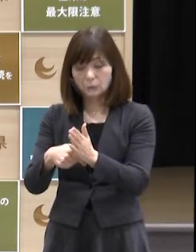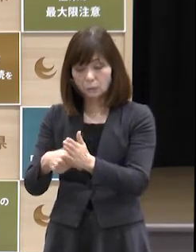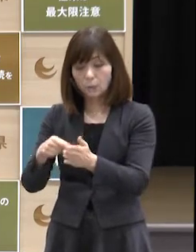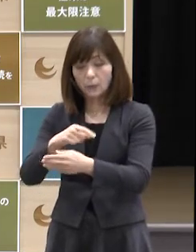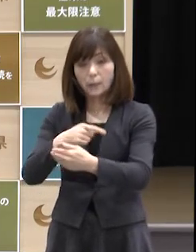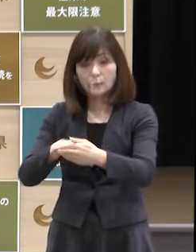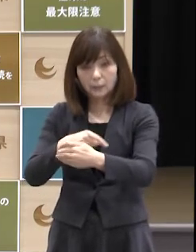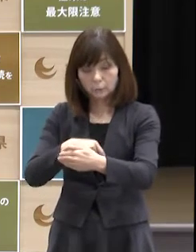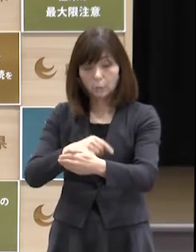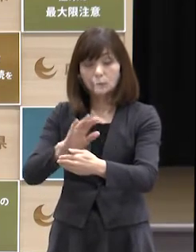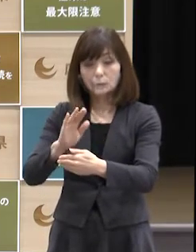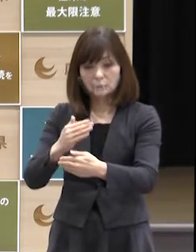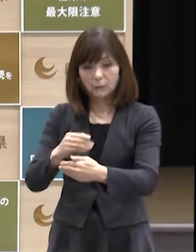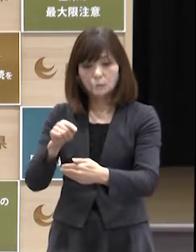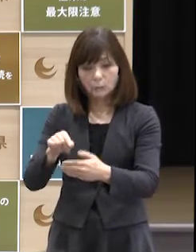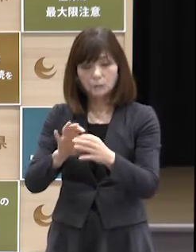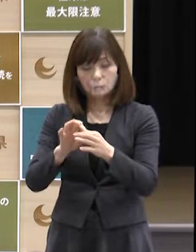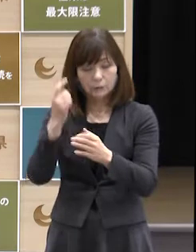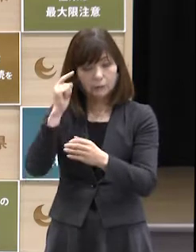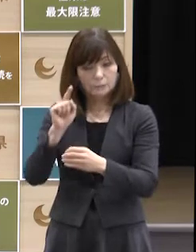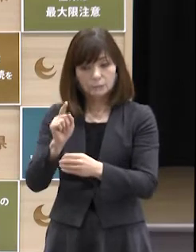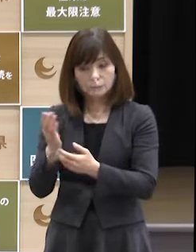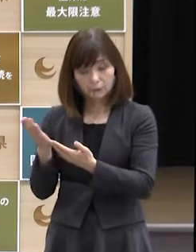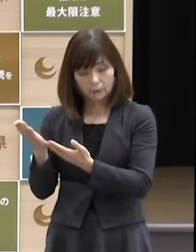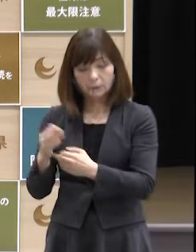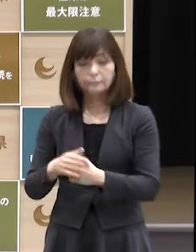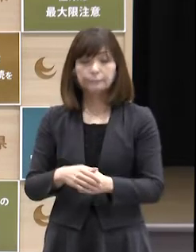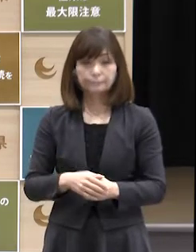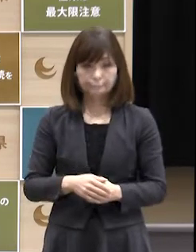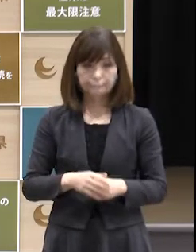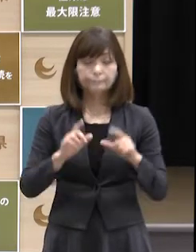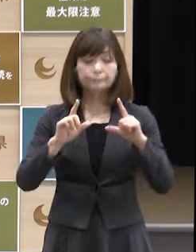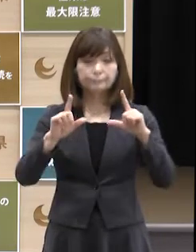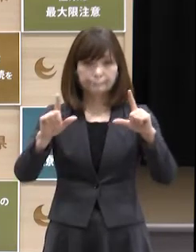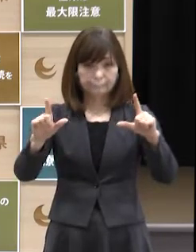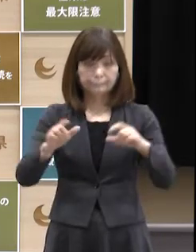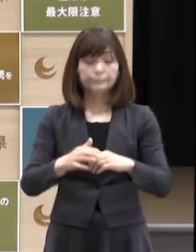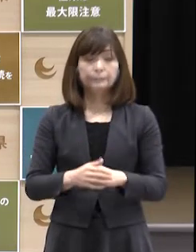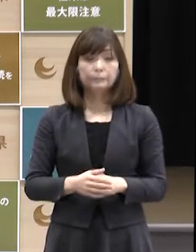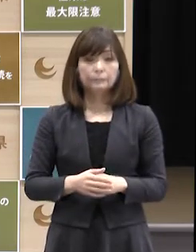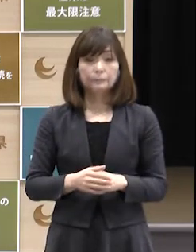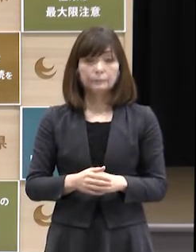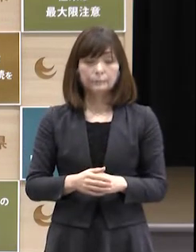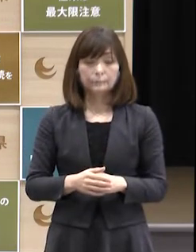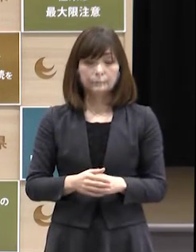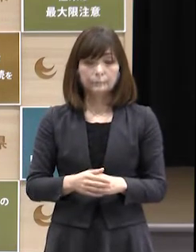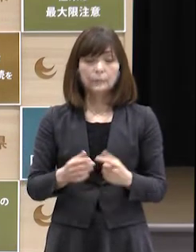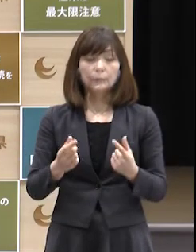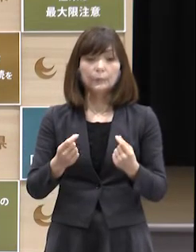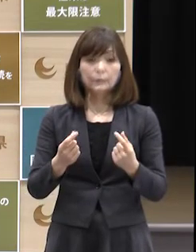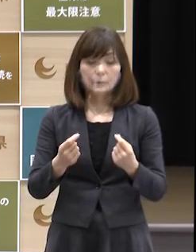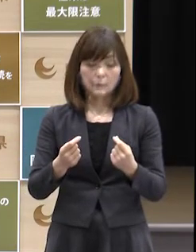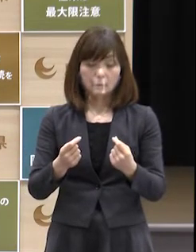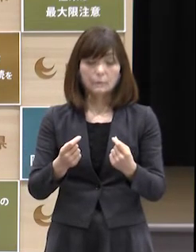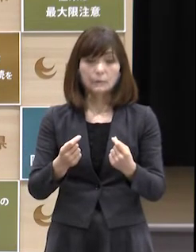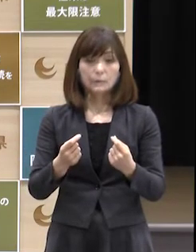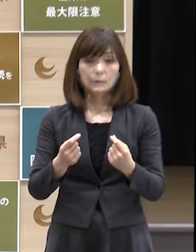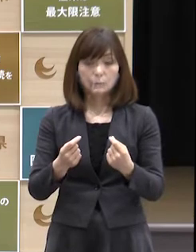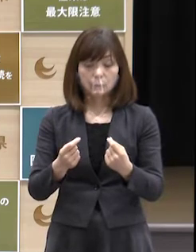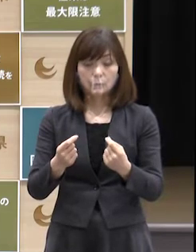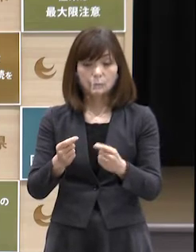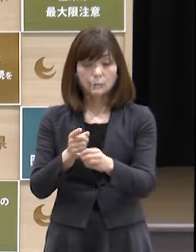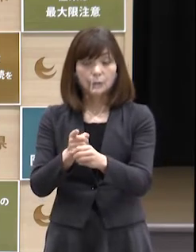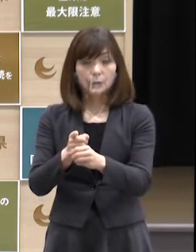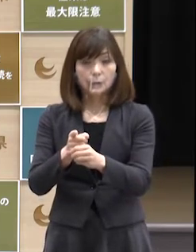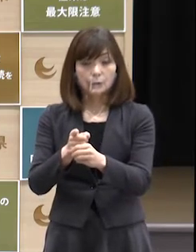ていらっしゃいますでしょうか。 はい、そうですね、いわゆるソウルパーパスとかですね、宣戦布